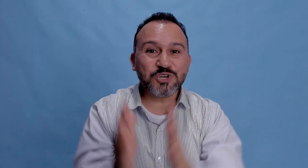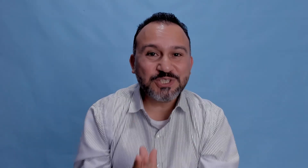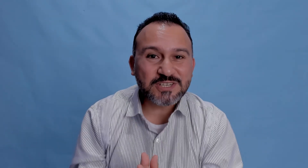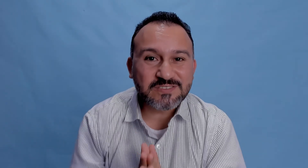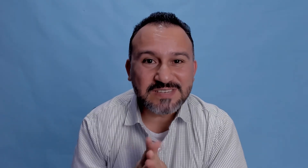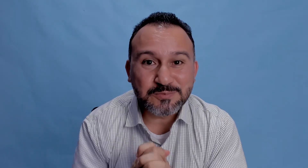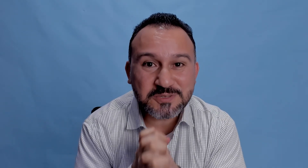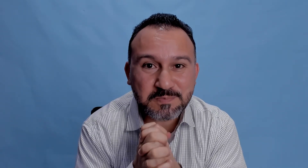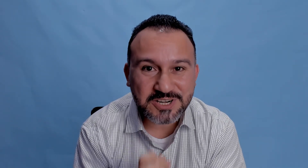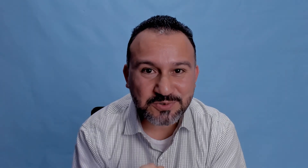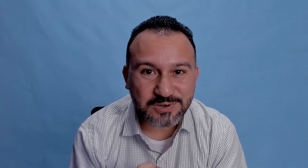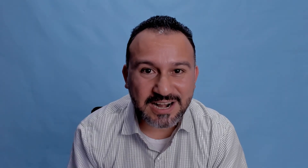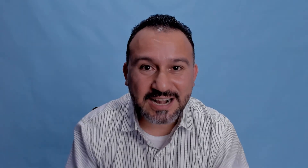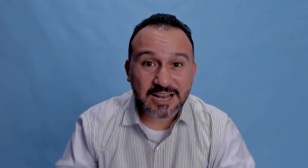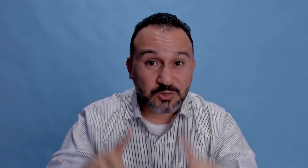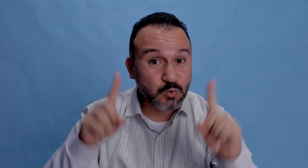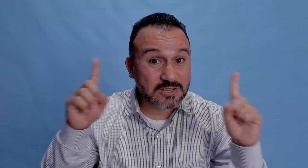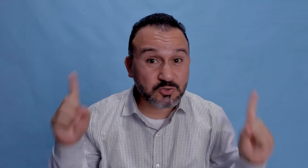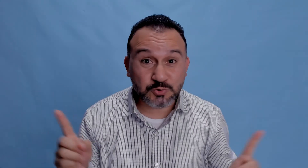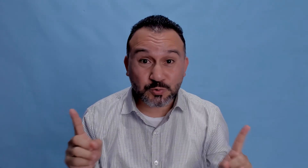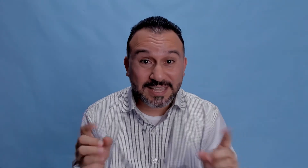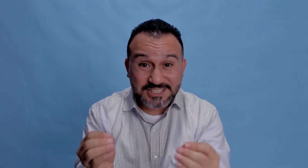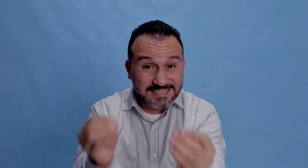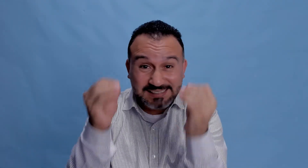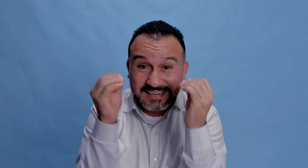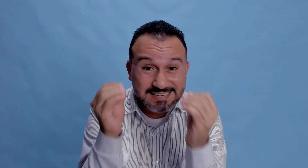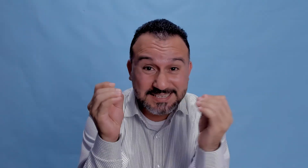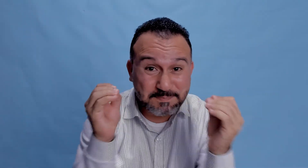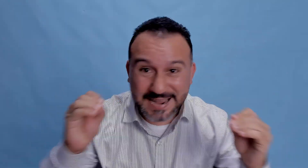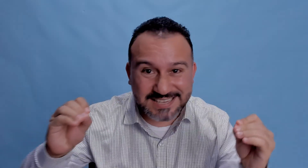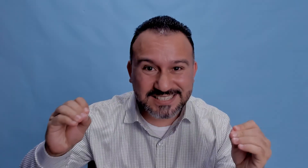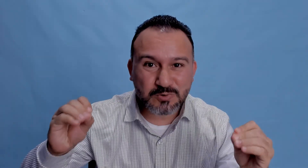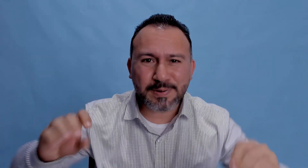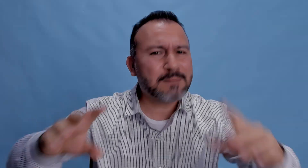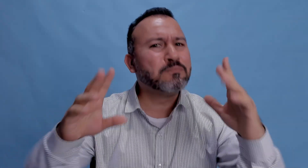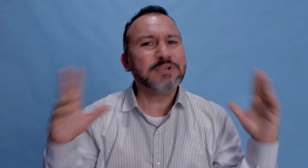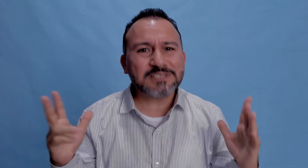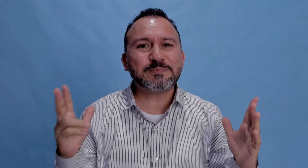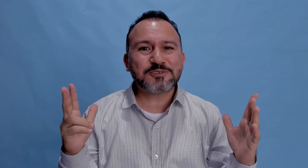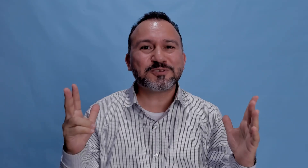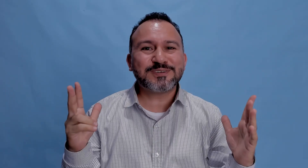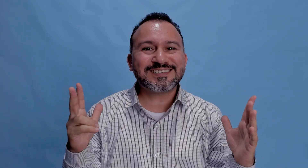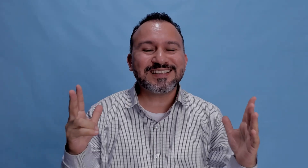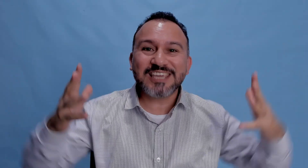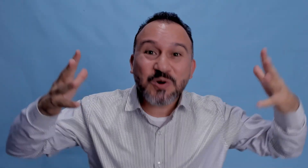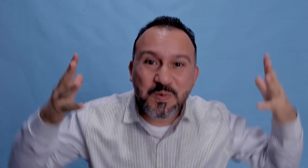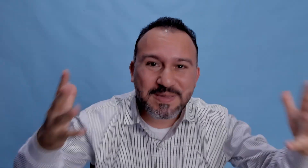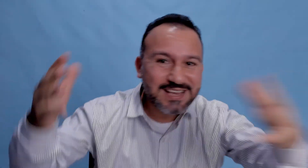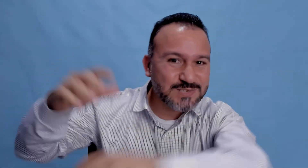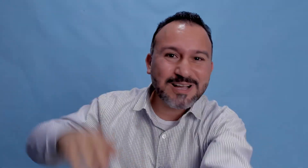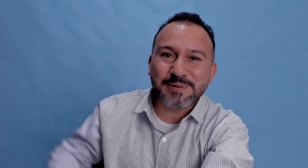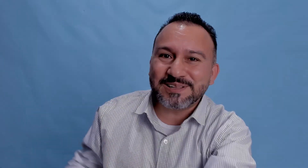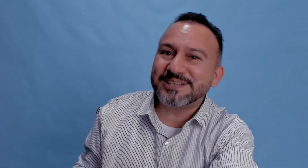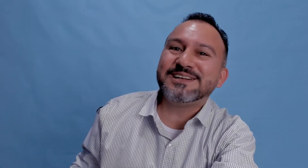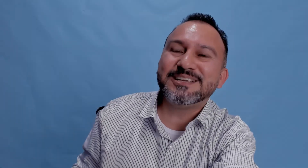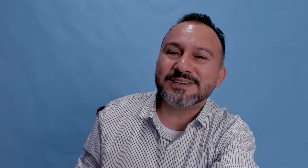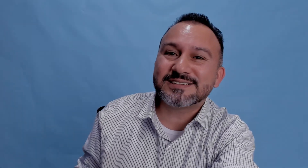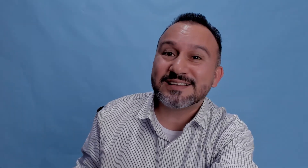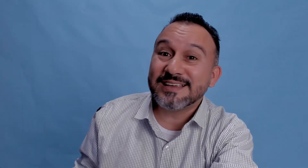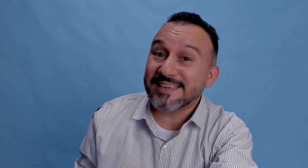hoje nós vamos mergulhar num assunto que é de interesse máximo para muitas pessoas que começam a aprender Libras, que